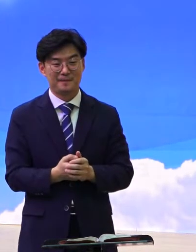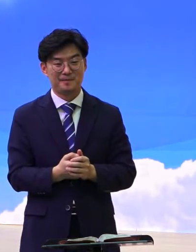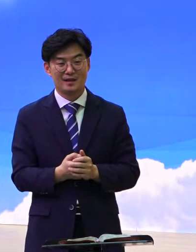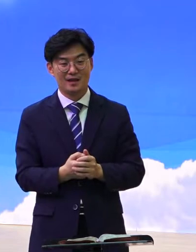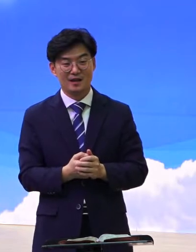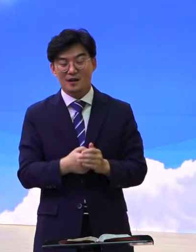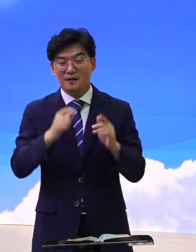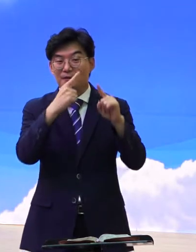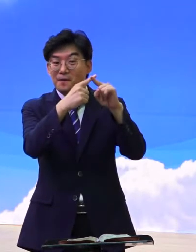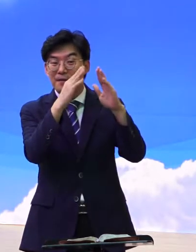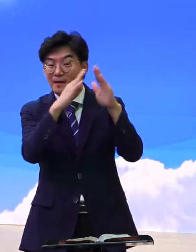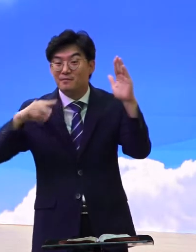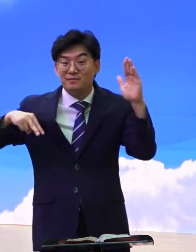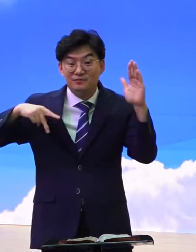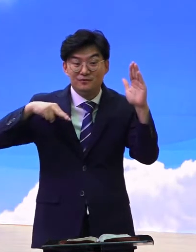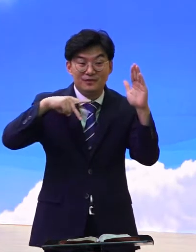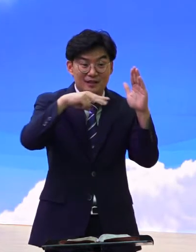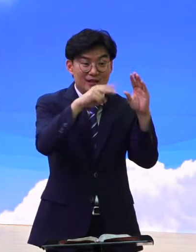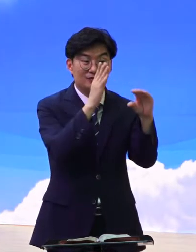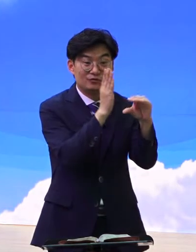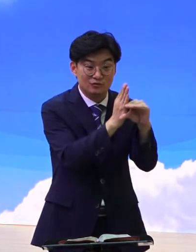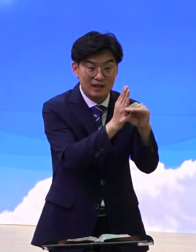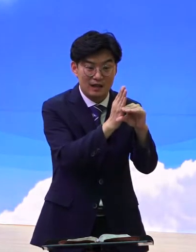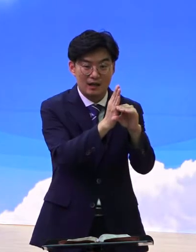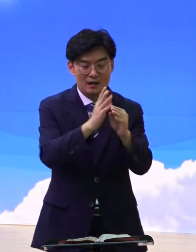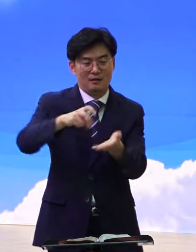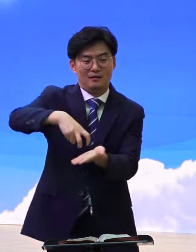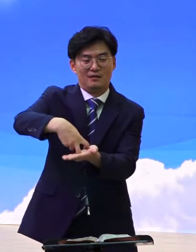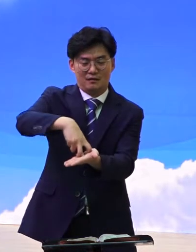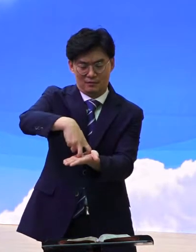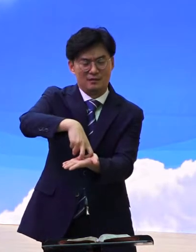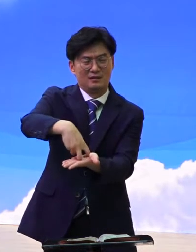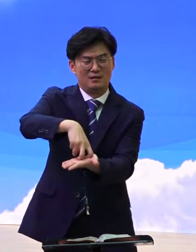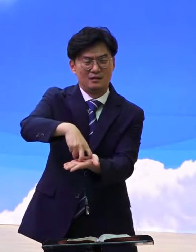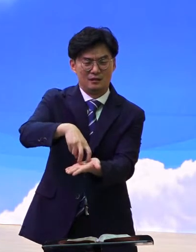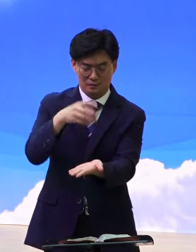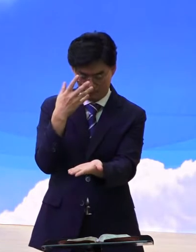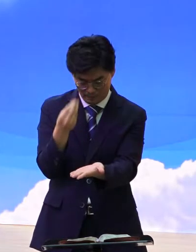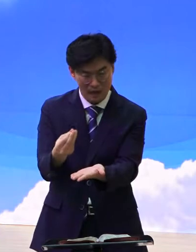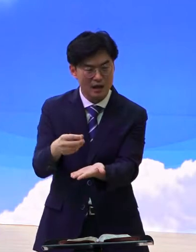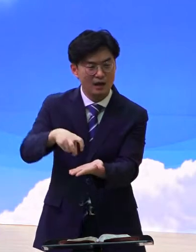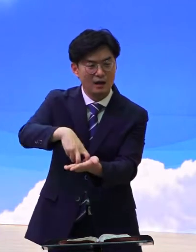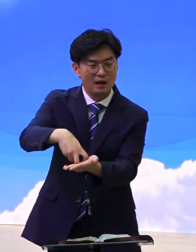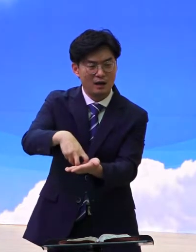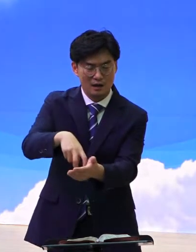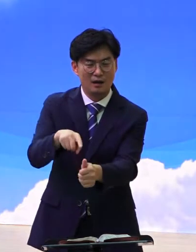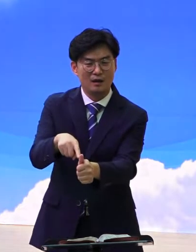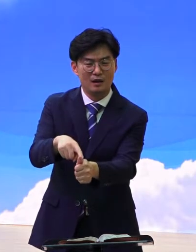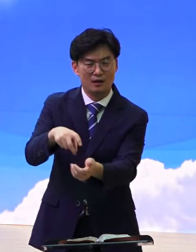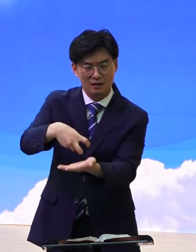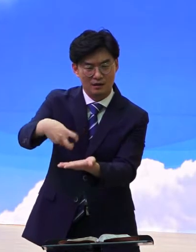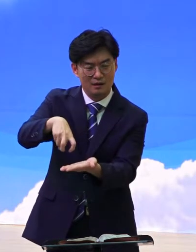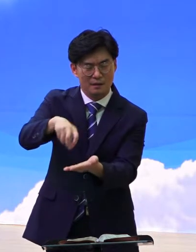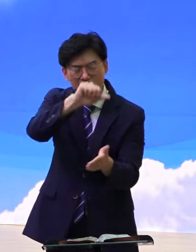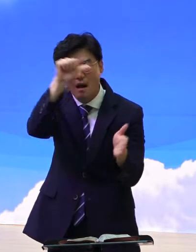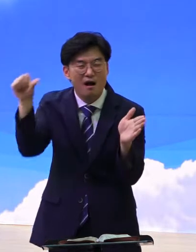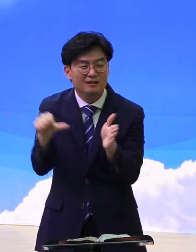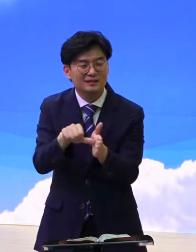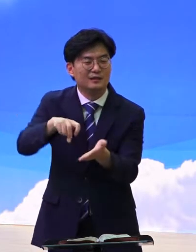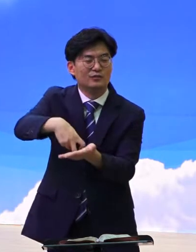나면서부터 한 번도 걸어본 적이 없는 안전뱅이가 구걸하고 있는 것을, 성전 입구에서 구걸하고